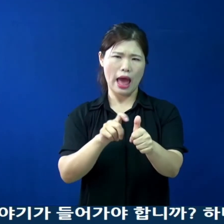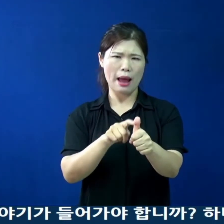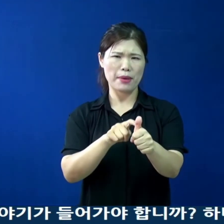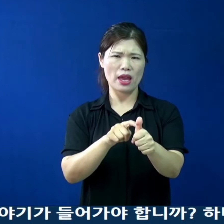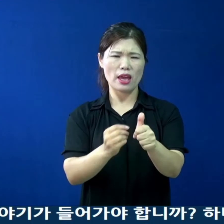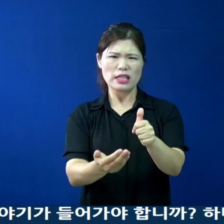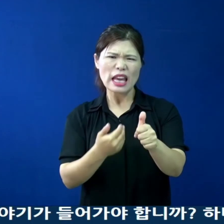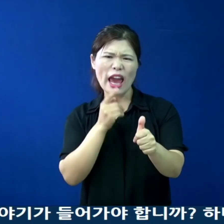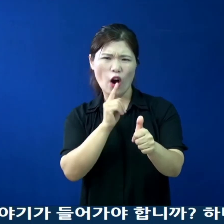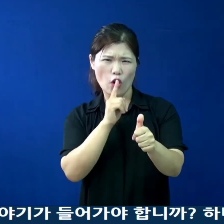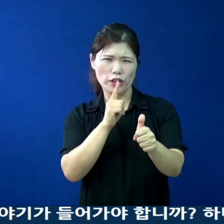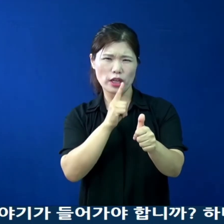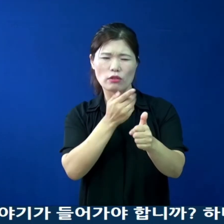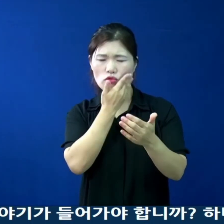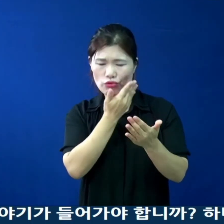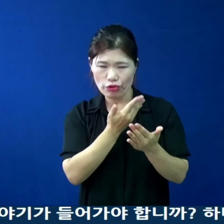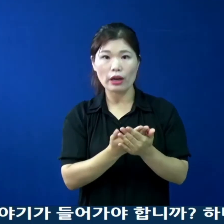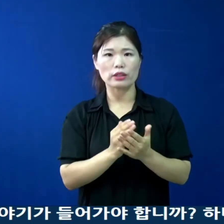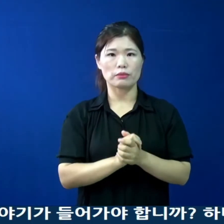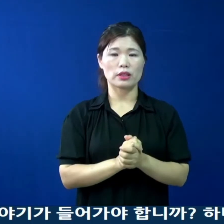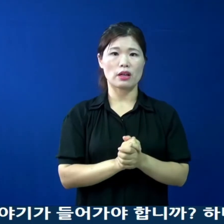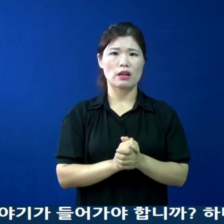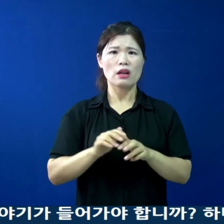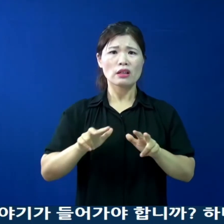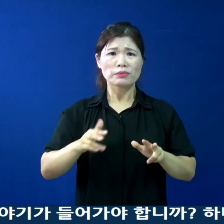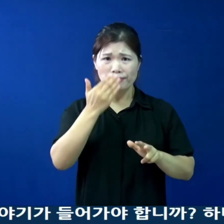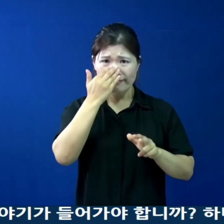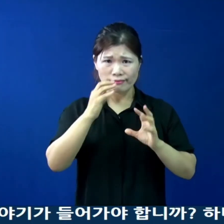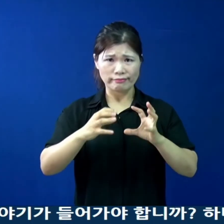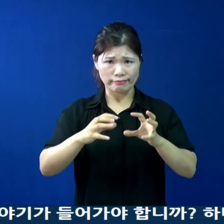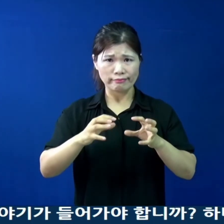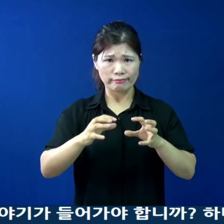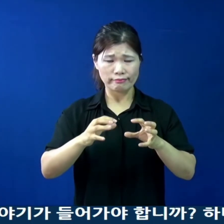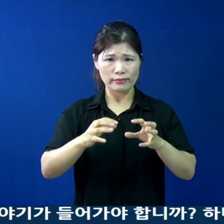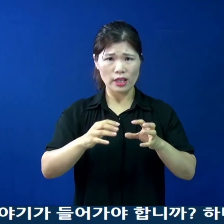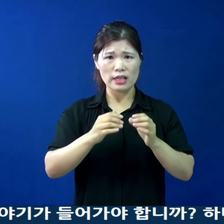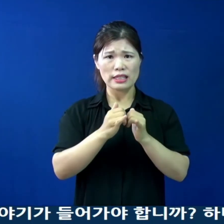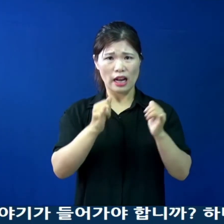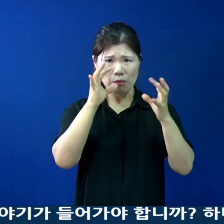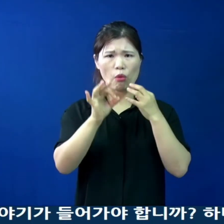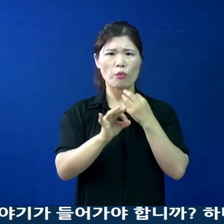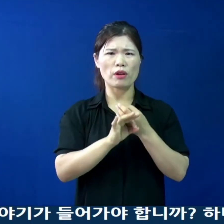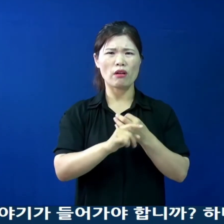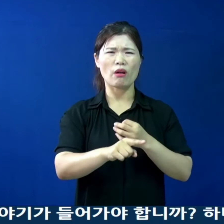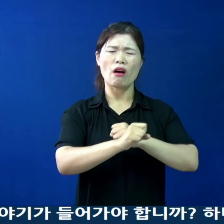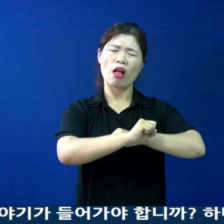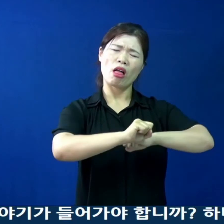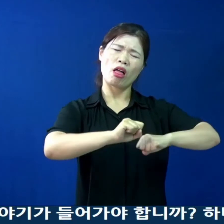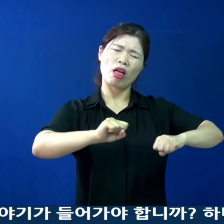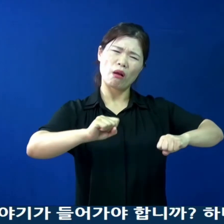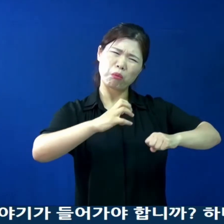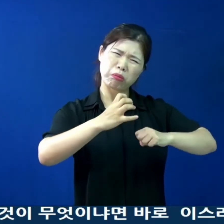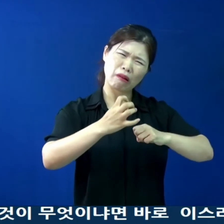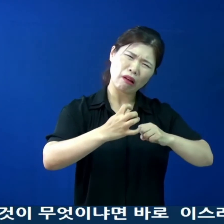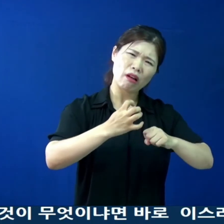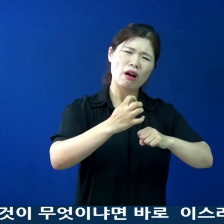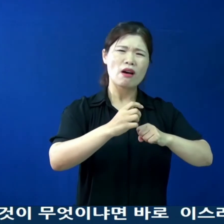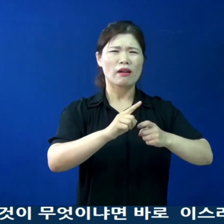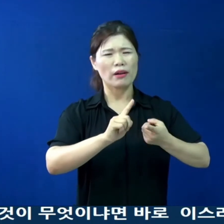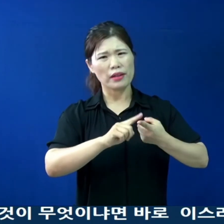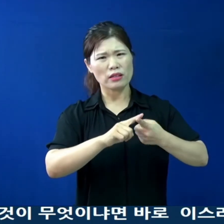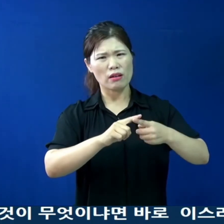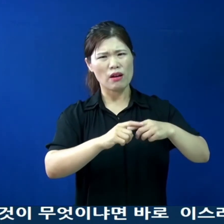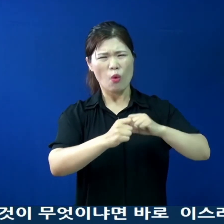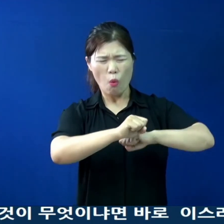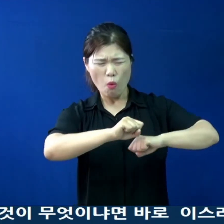담고 있습니다. 이스라엘 백성은 이제 척박한 광야 여정을 마치고 이제 적과 꿀이 흐르는 약속의 땅을 유업으로 얻게 될 것을